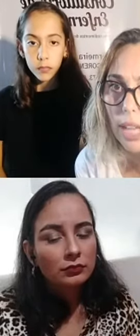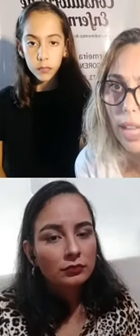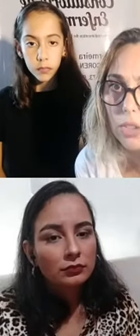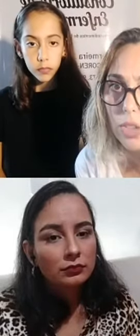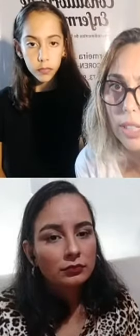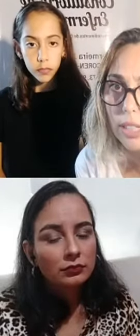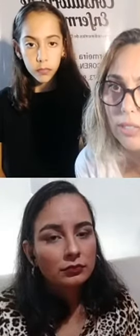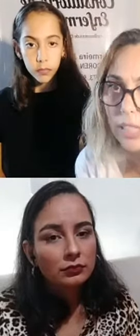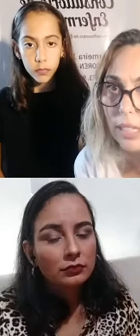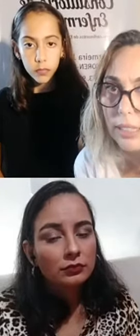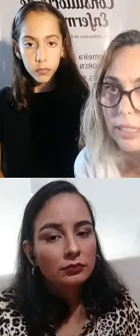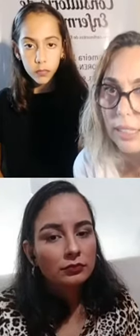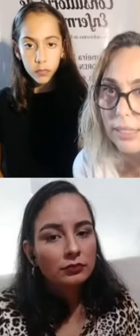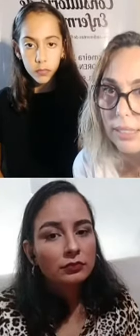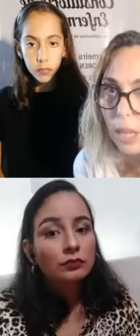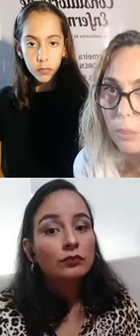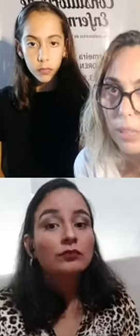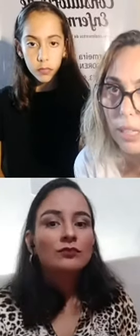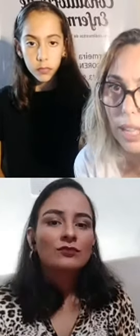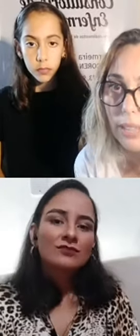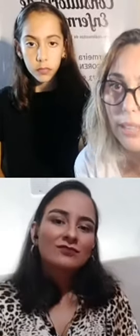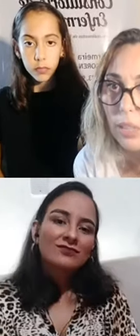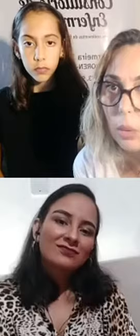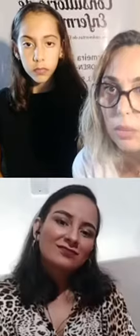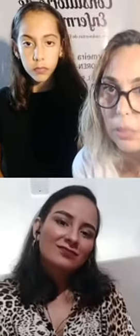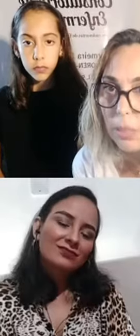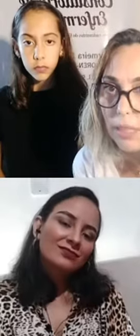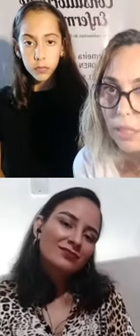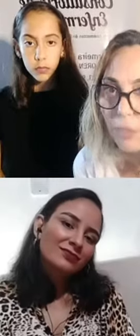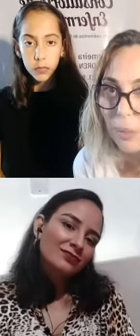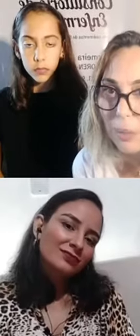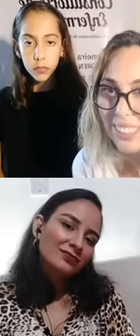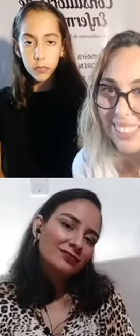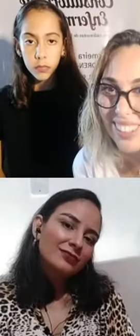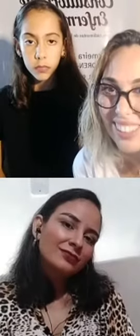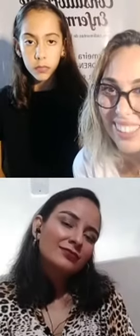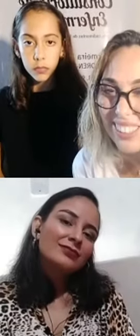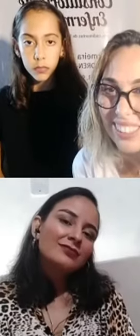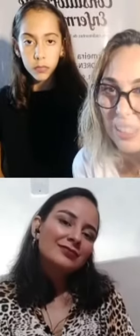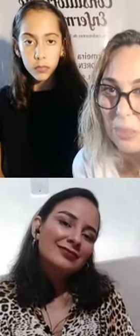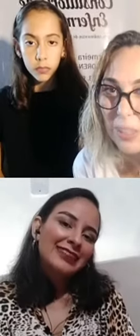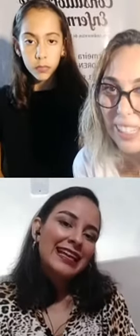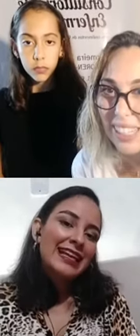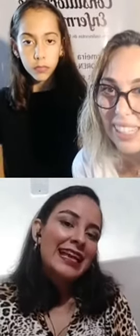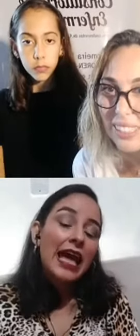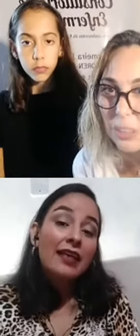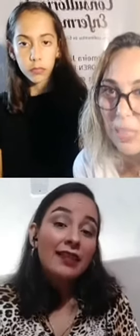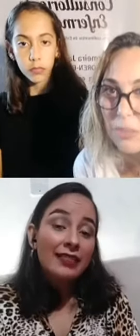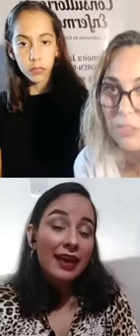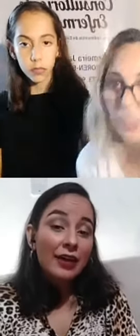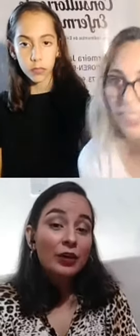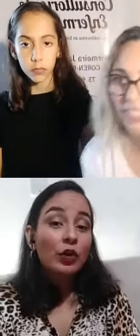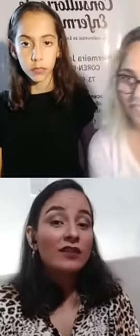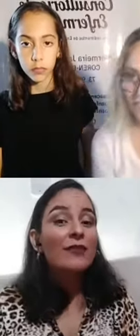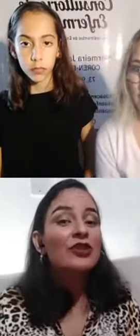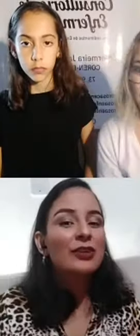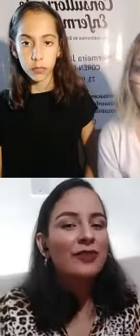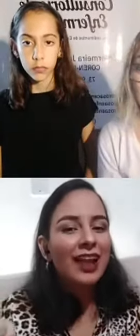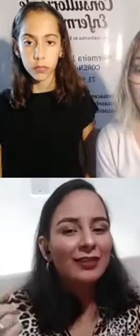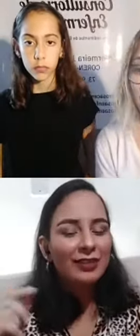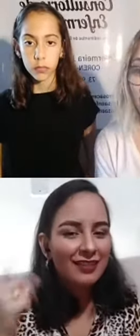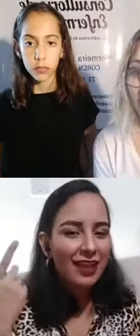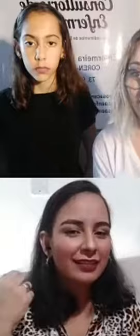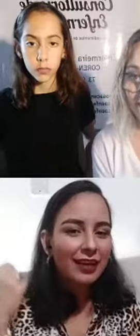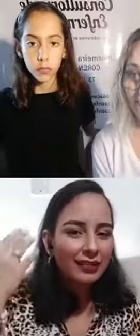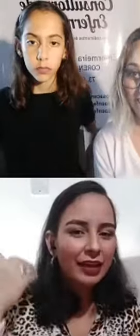de rádio de Canavieiras e, quem sabe, até em outras plataformas. Olha que coisa boa, né? Essa ideia, inclusive, eu tinha